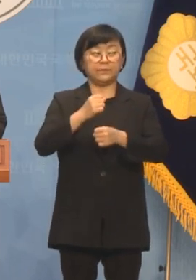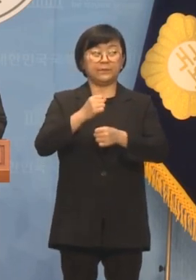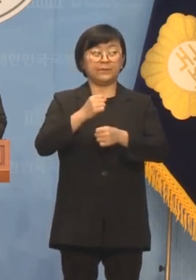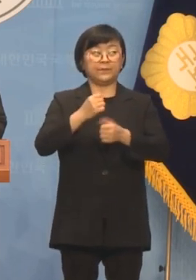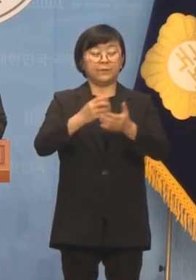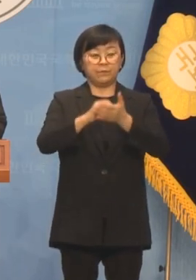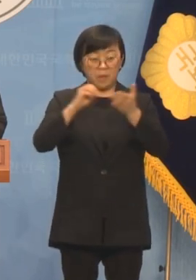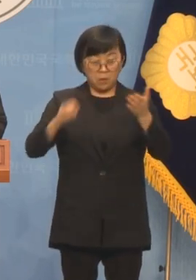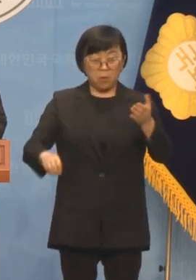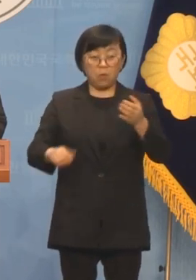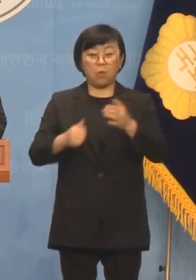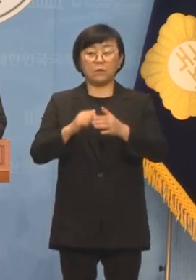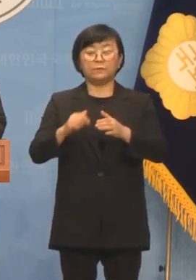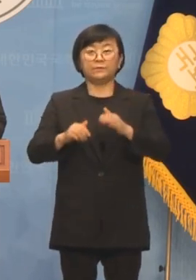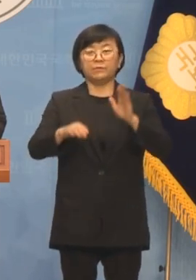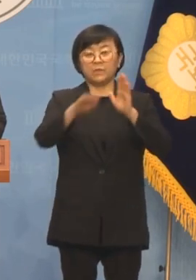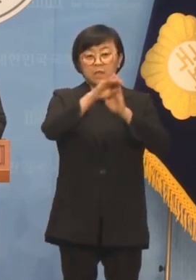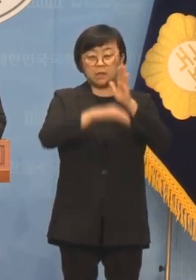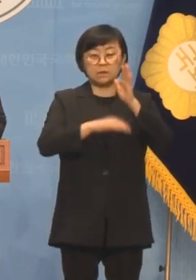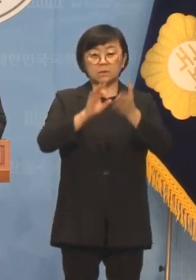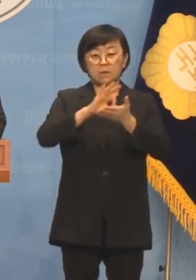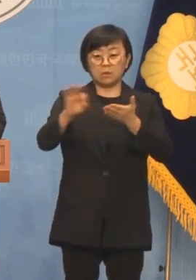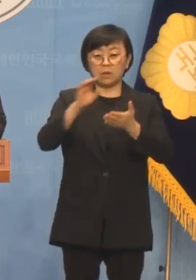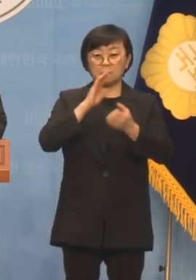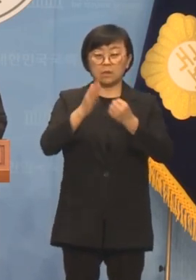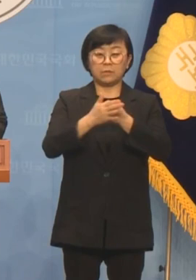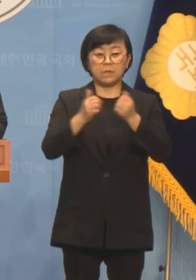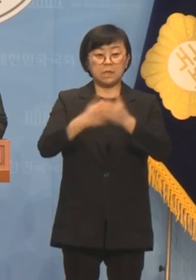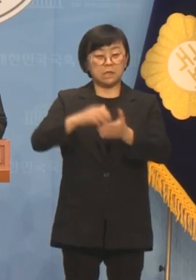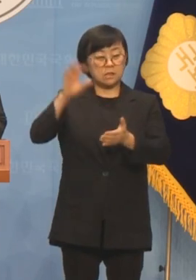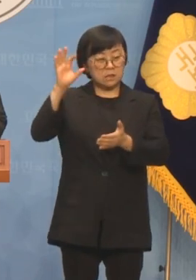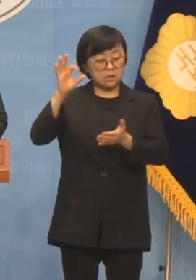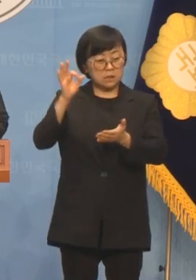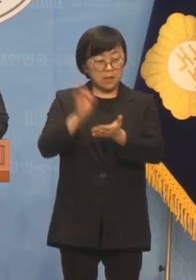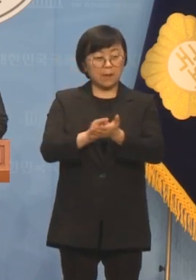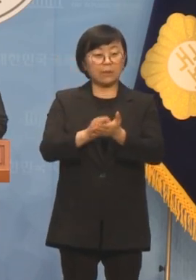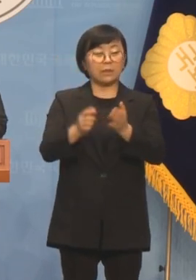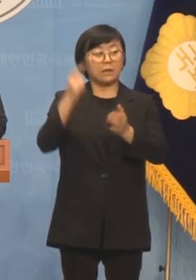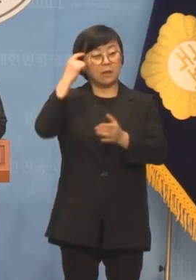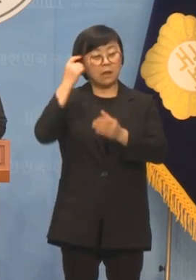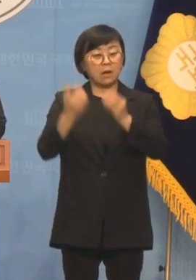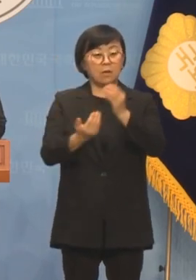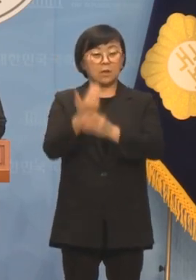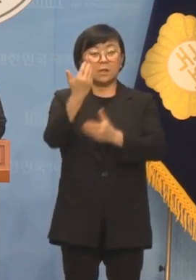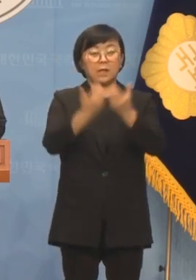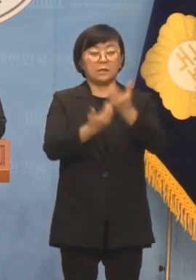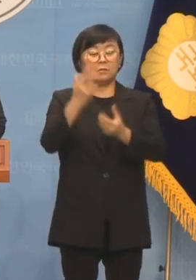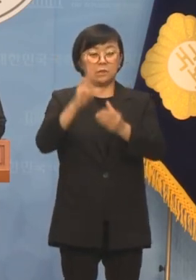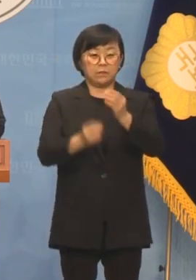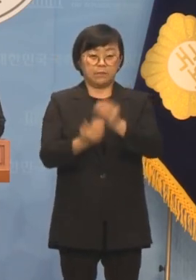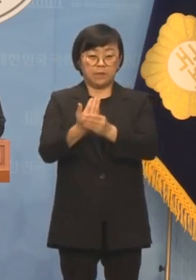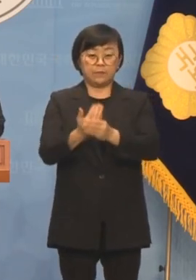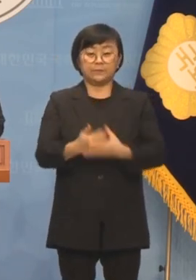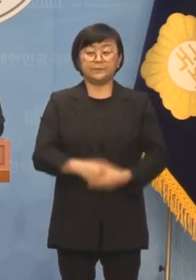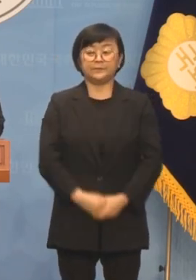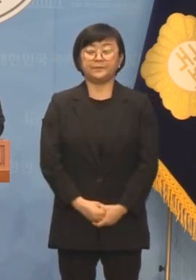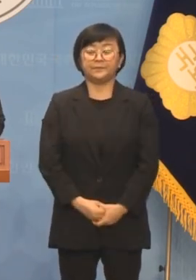최저임금 자등 적용하겠다는 저급한 발상으로는 갈등과 사회 문제만 유발하게 될